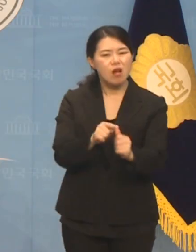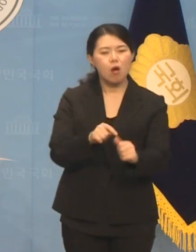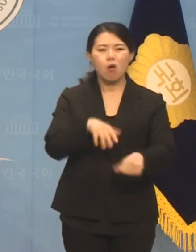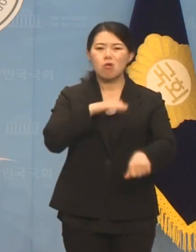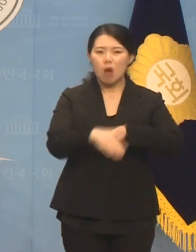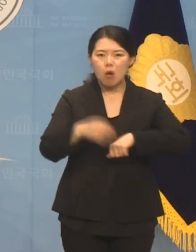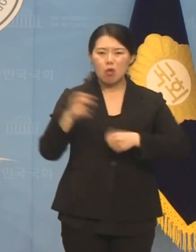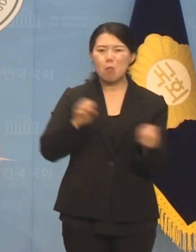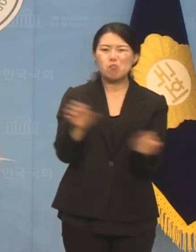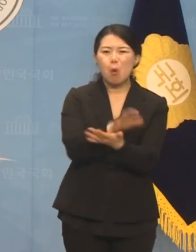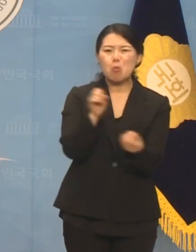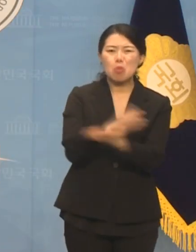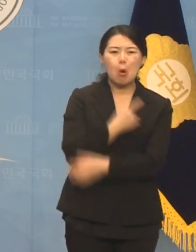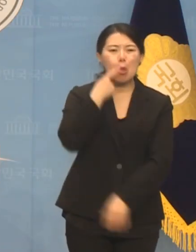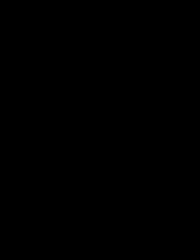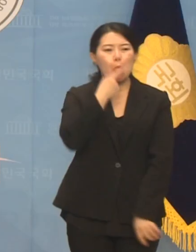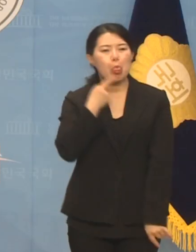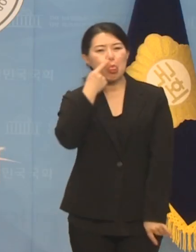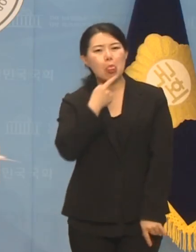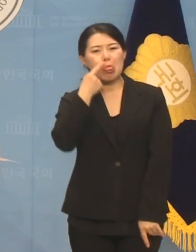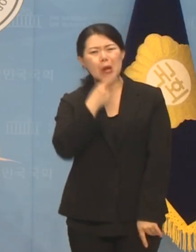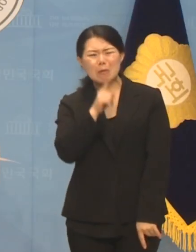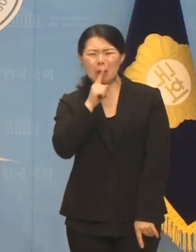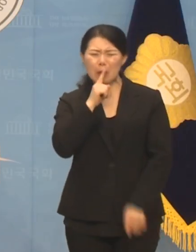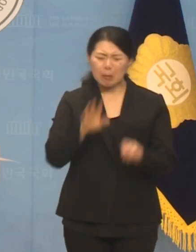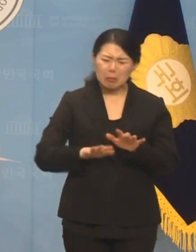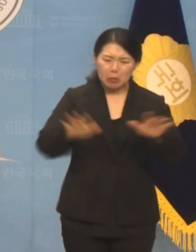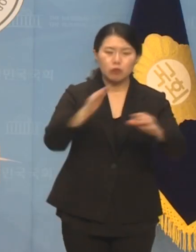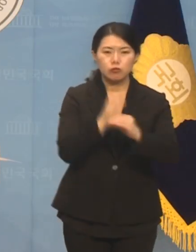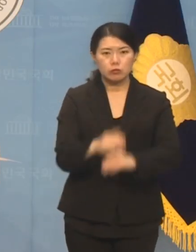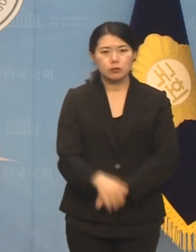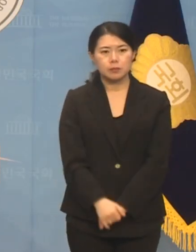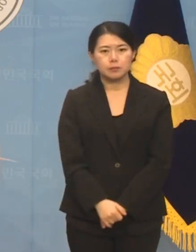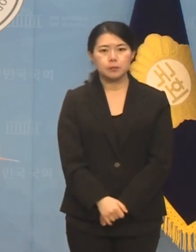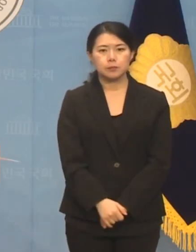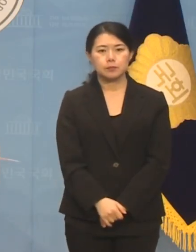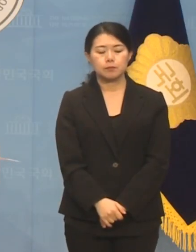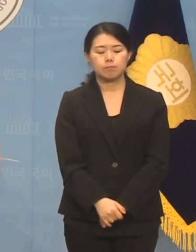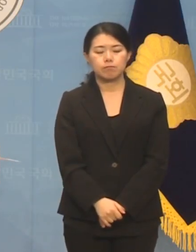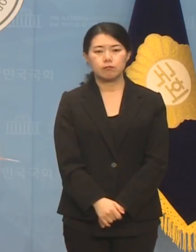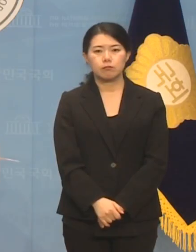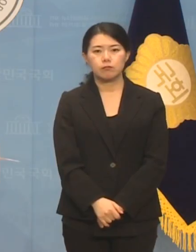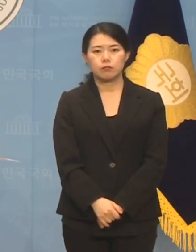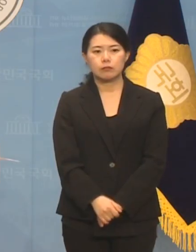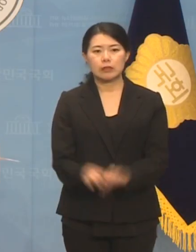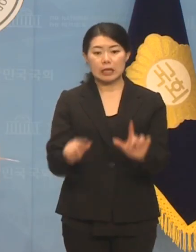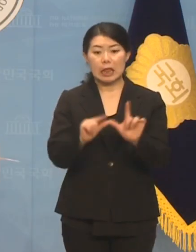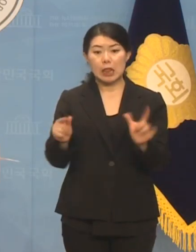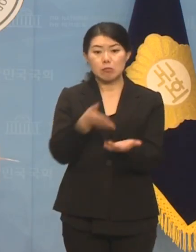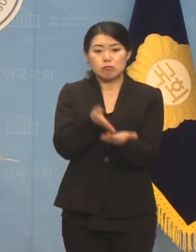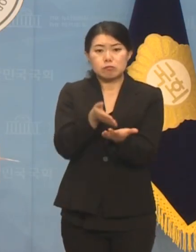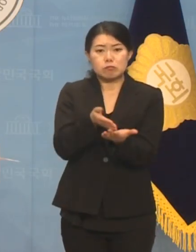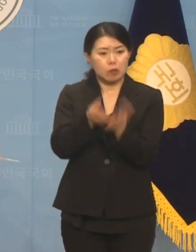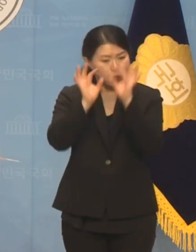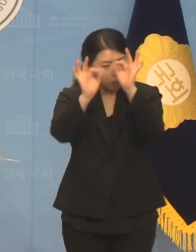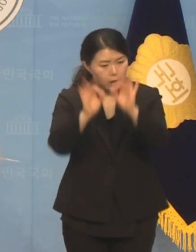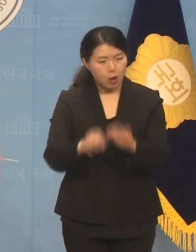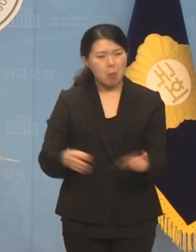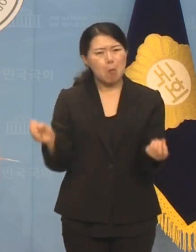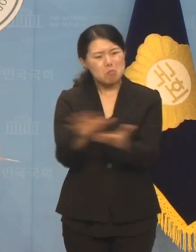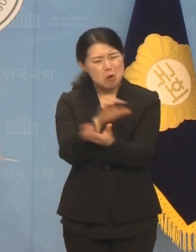같은 근거 없는 주장을 지속적으로 퍼뜨리고 있습니다. 일부 언론 역시